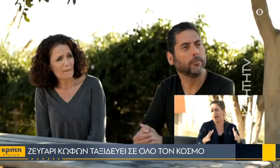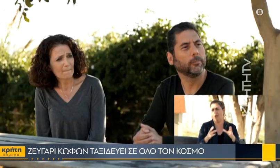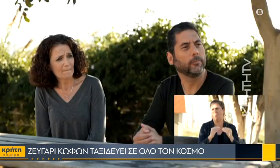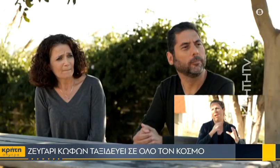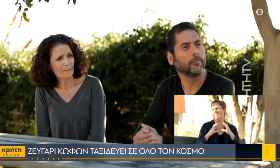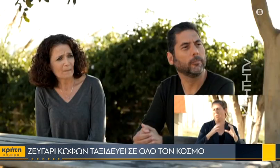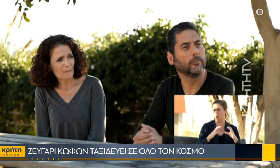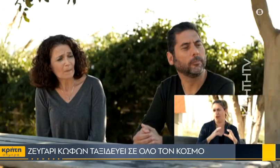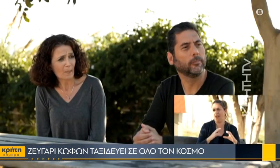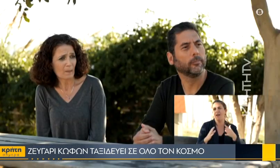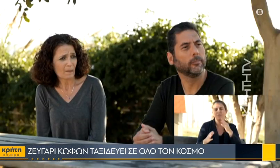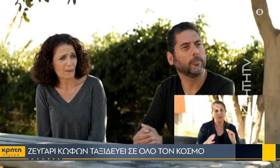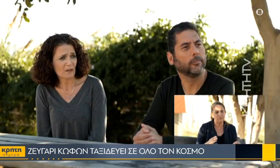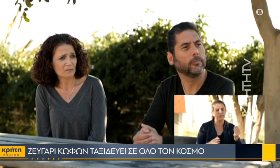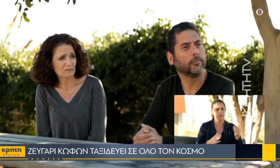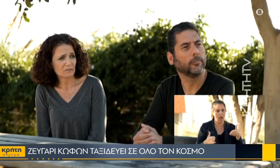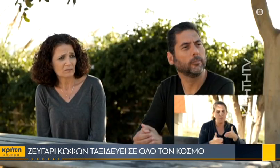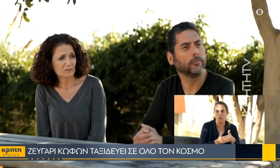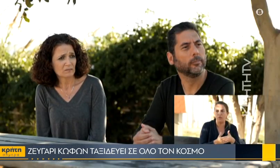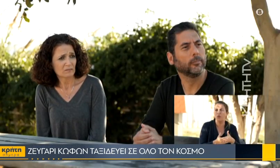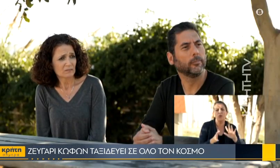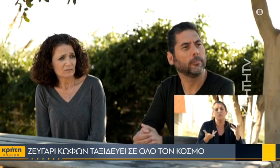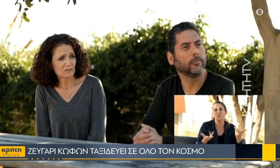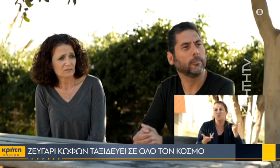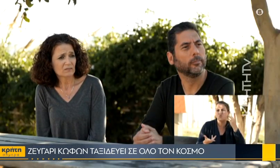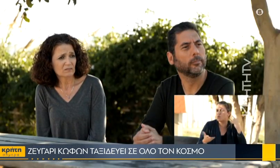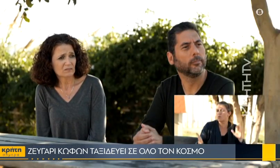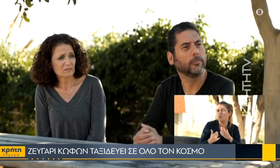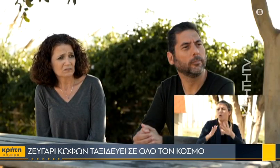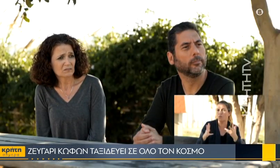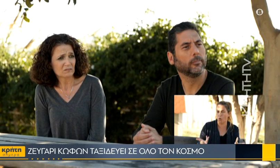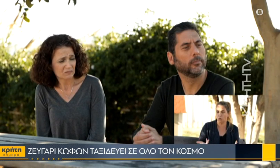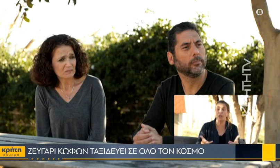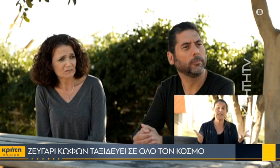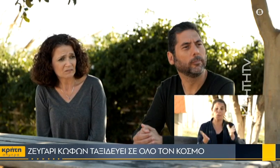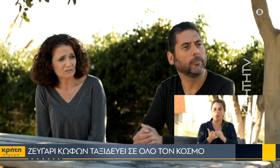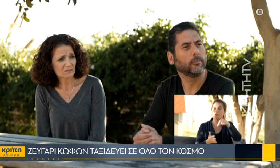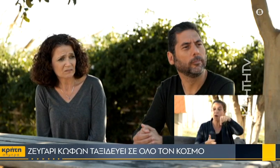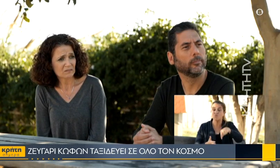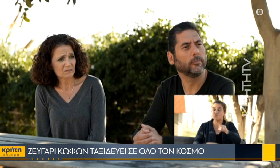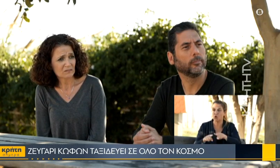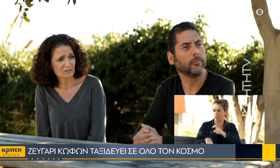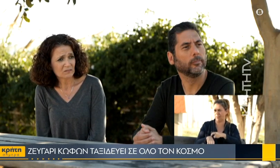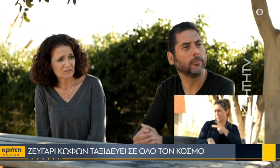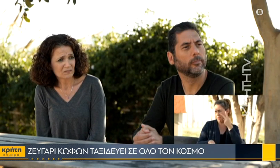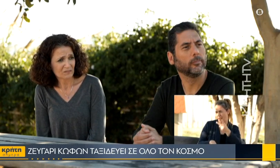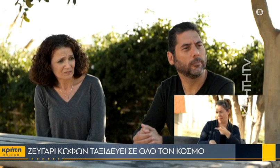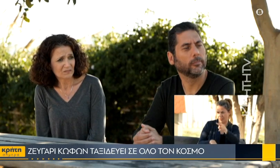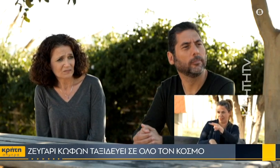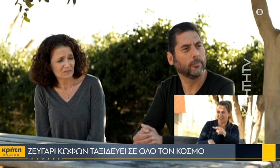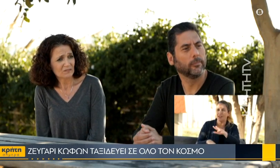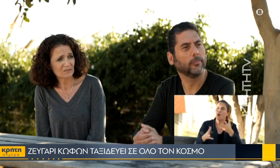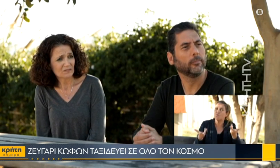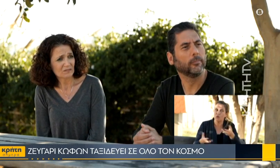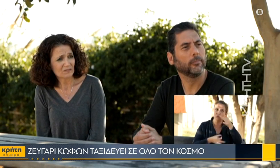έχετε αντιμετωπίσει και τι θα προτείνατε σε κάποιον που θα μας δει σήμερα και θα ενδιαφερθεί για να μάθει περισσότερα